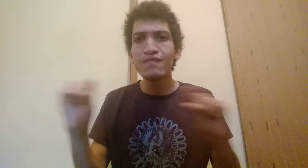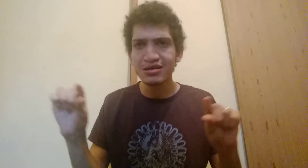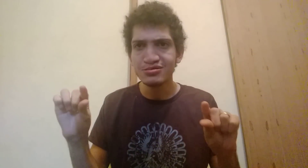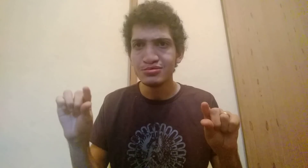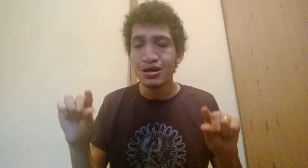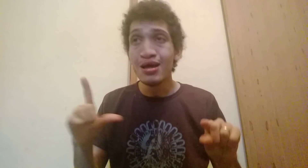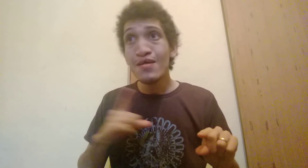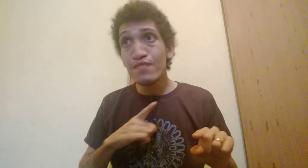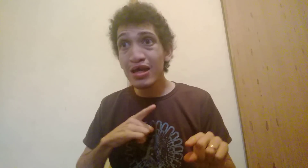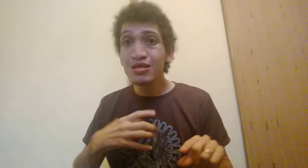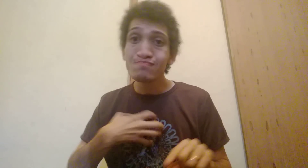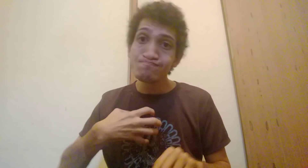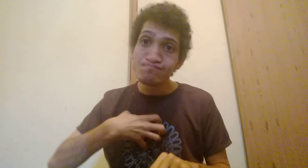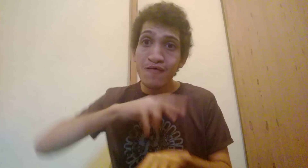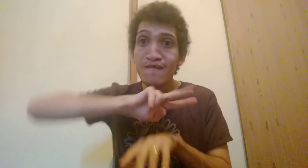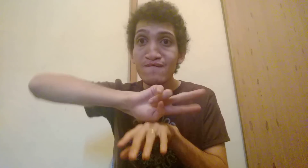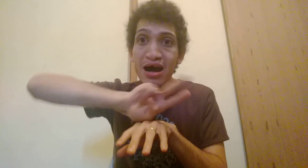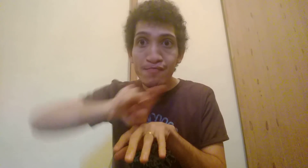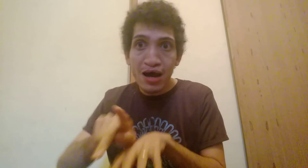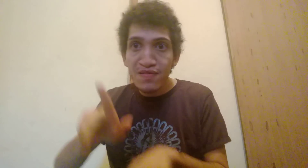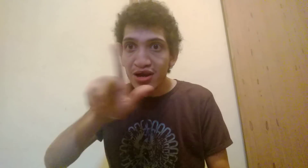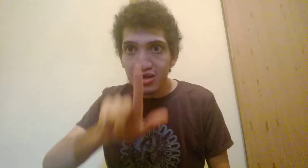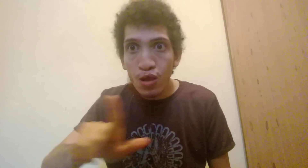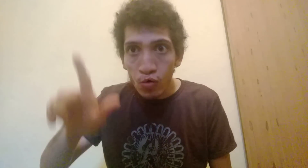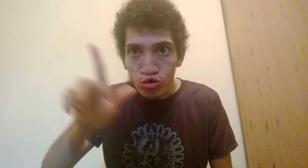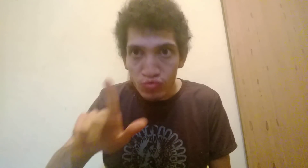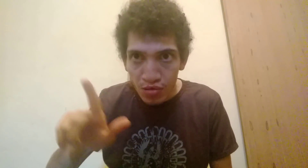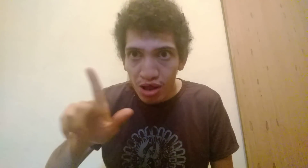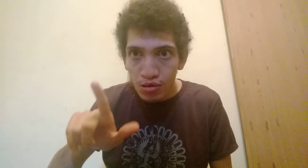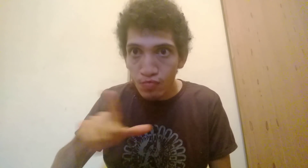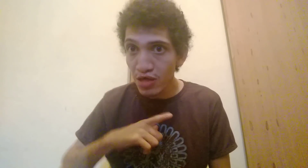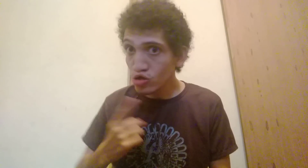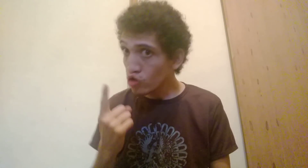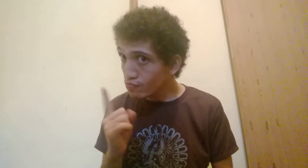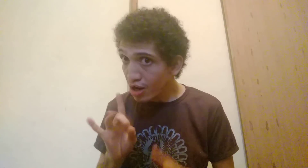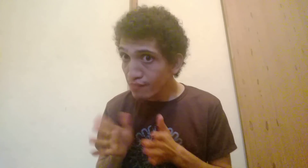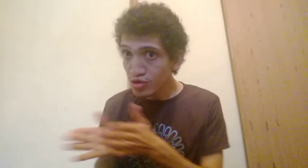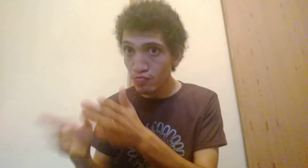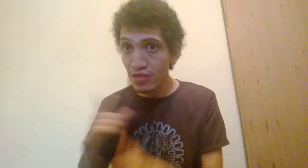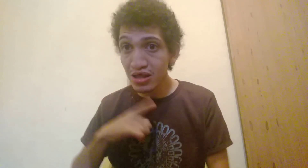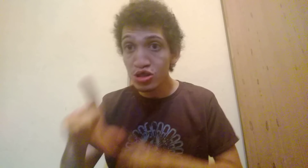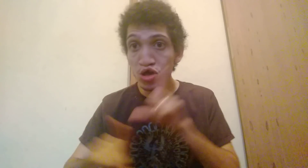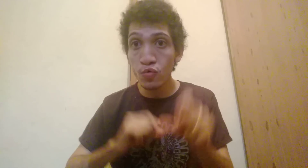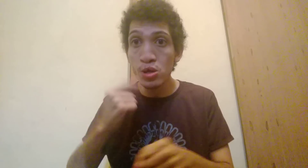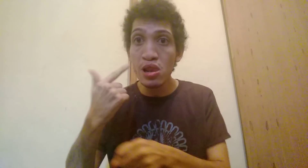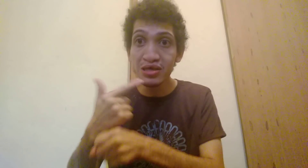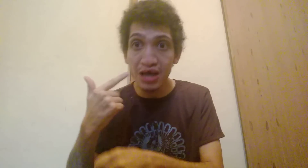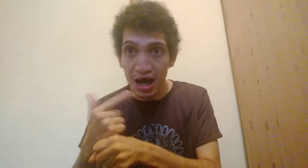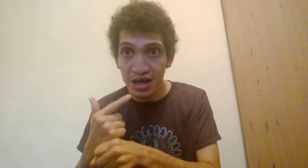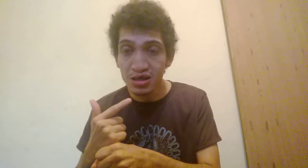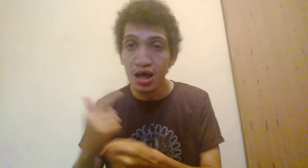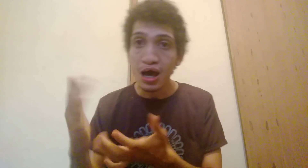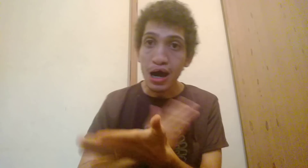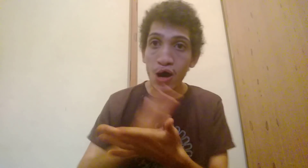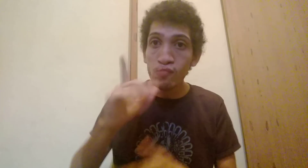praia? Tem várias maneiras, é lógico, né? Não tem só um caminho, tem escolhas recicais, algumas